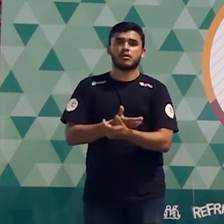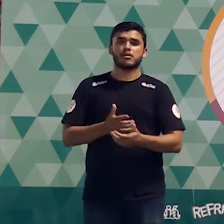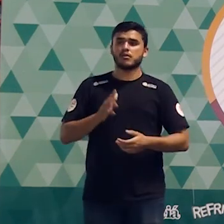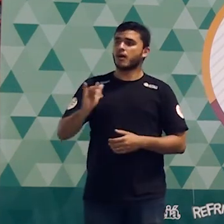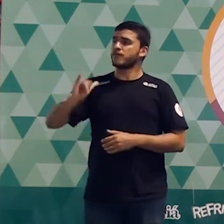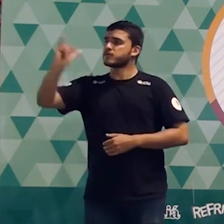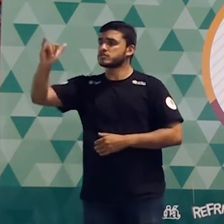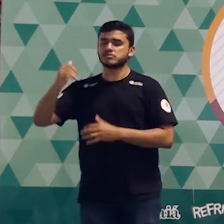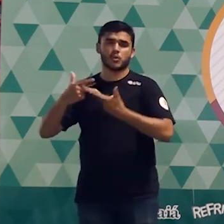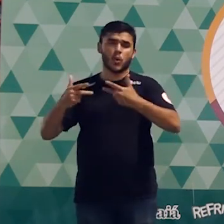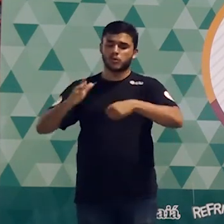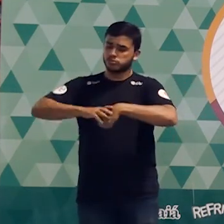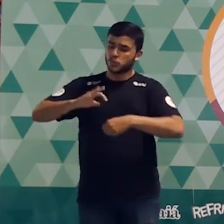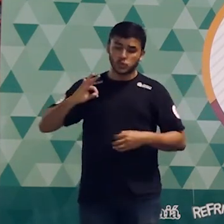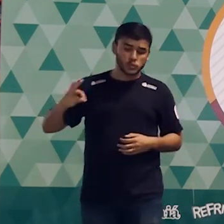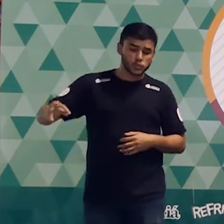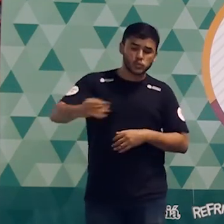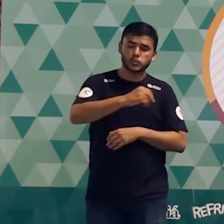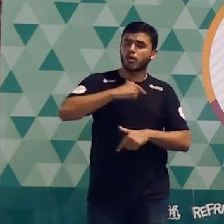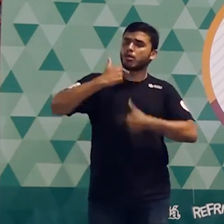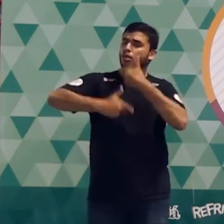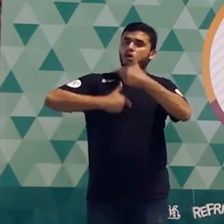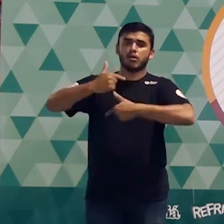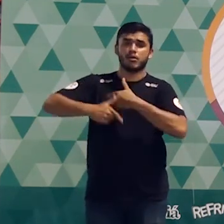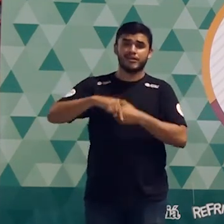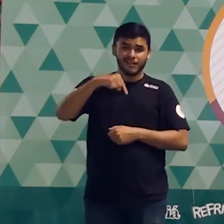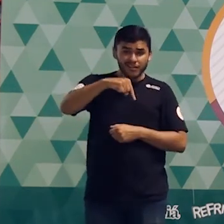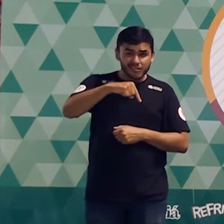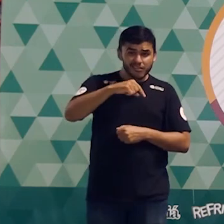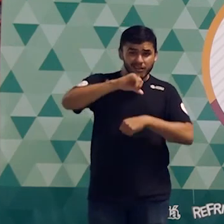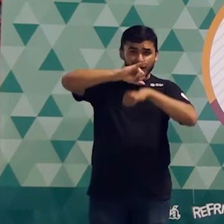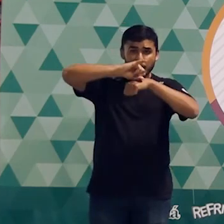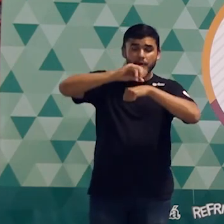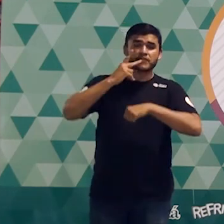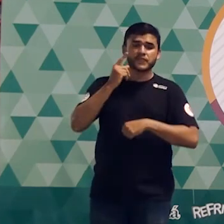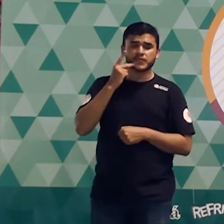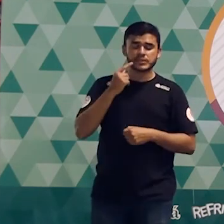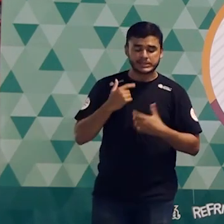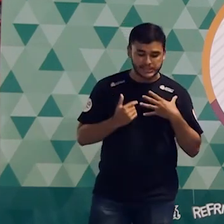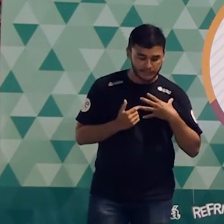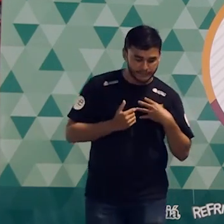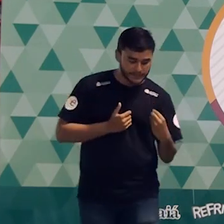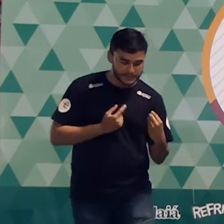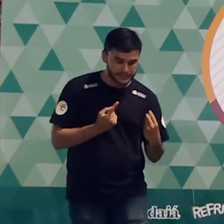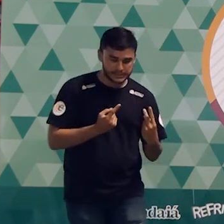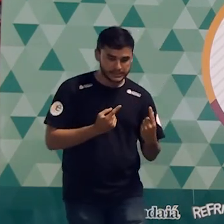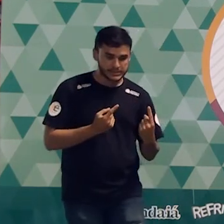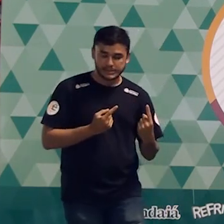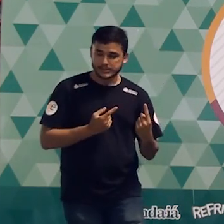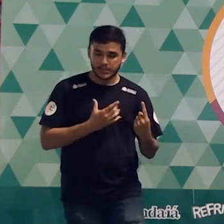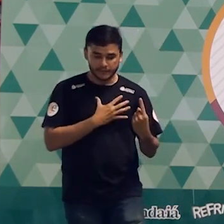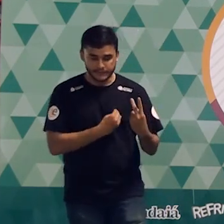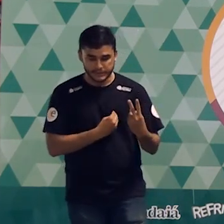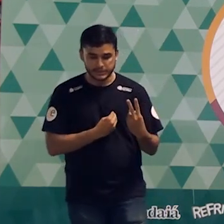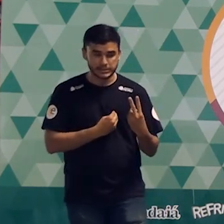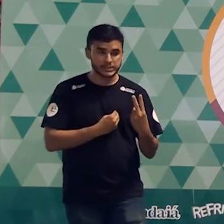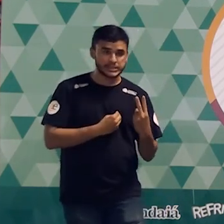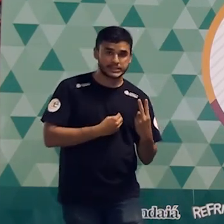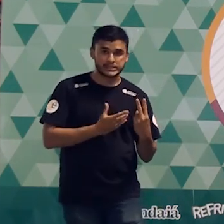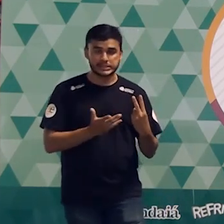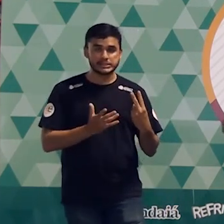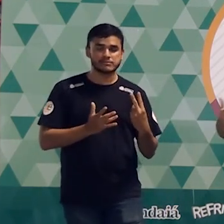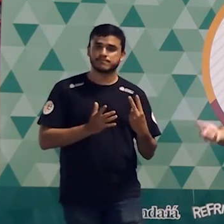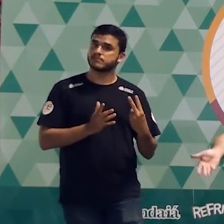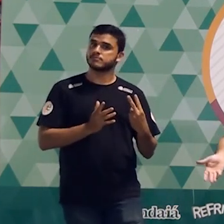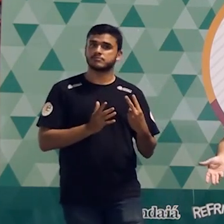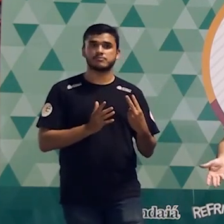recado. Todo menino ajuda. Não tem esse negócio. Aqui não, você vai botar você para poder ajudar, a menos que você vá